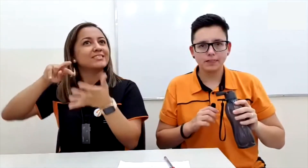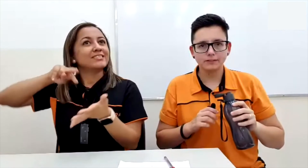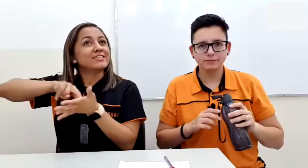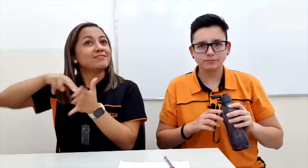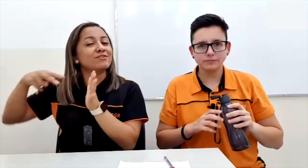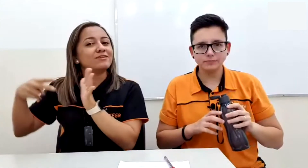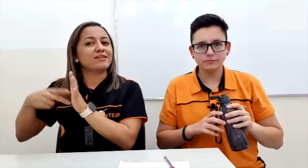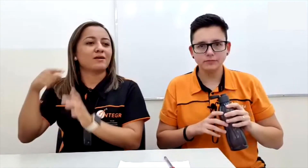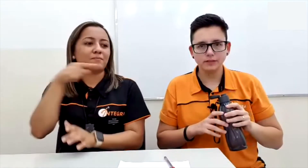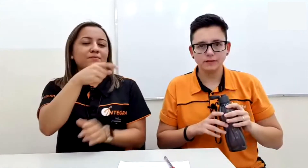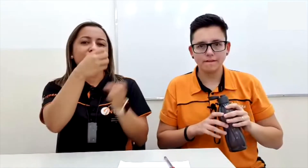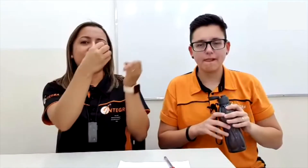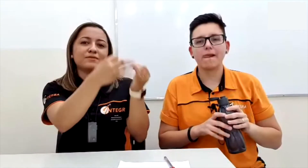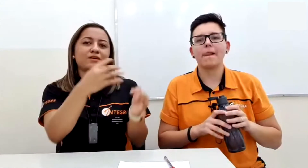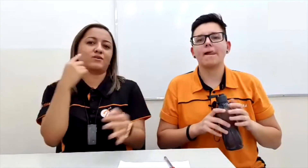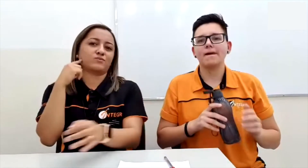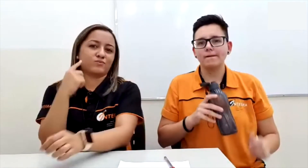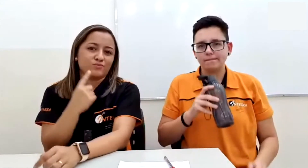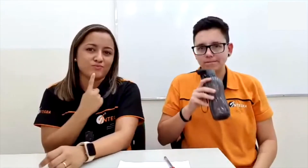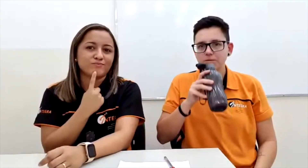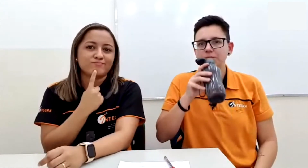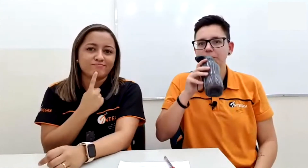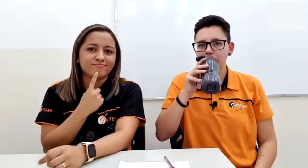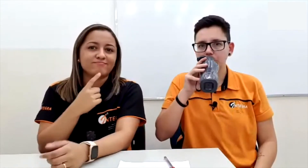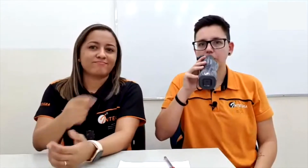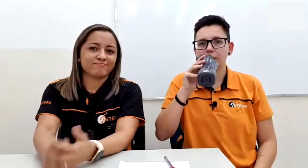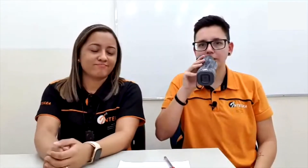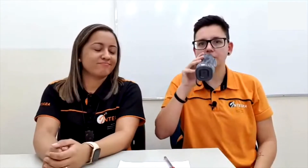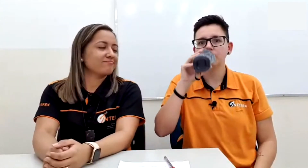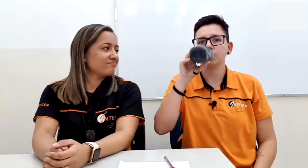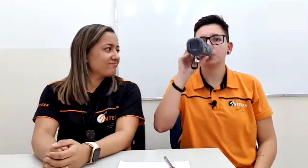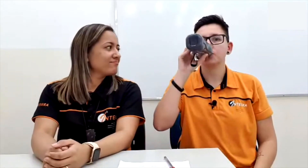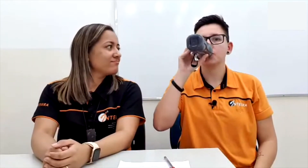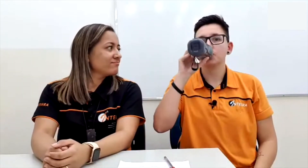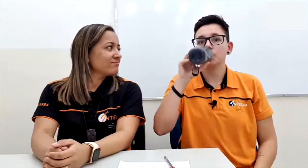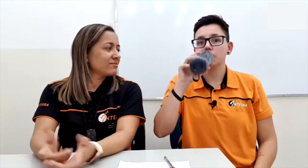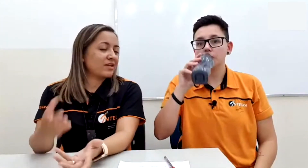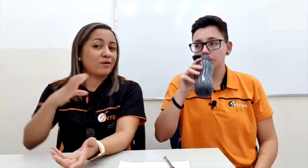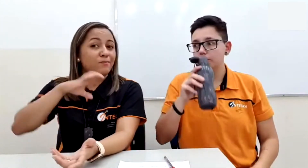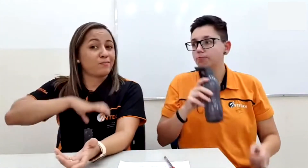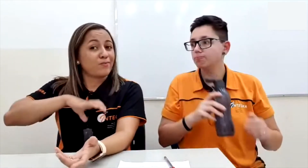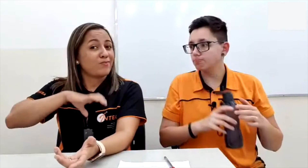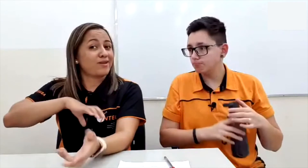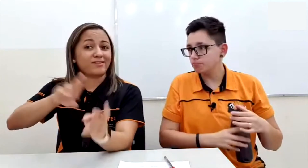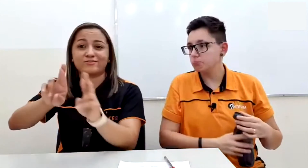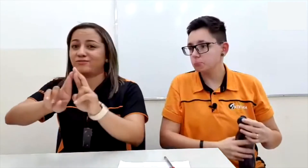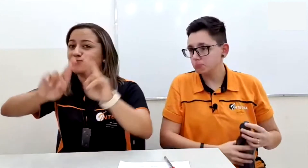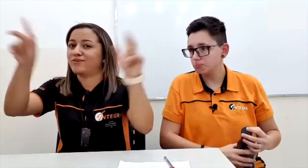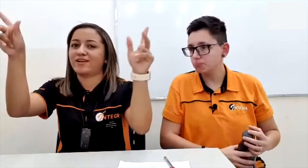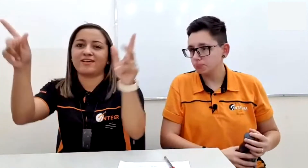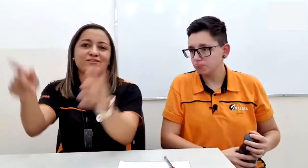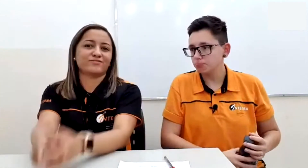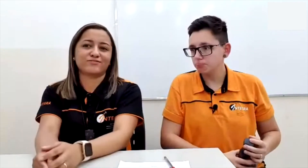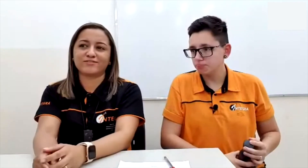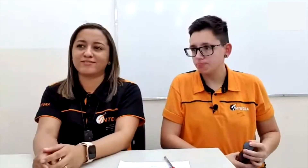né, então isso faz a gente refletir e pensar no significado, e o surdo, todos os surdos, né, porque o português, ele é